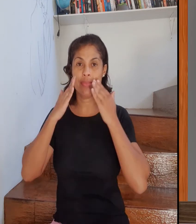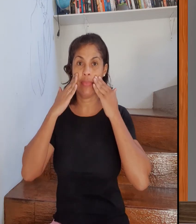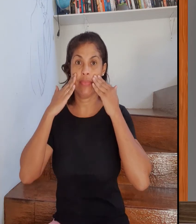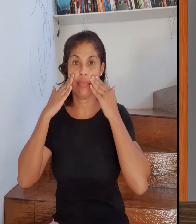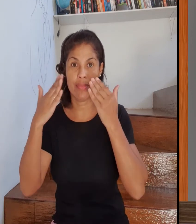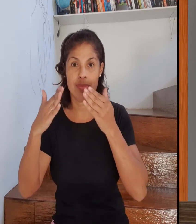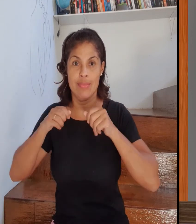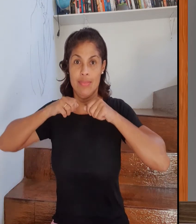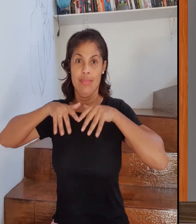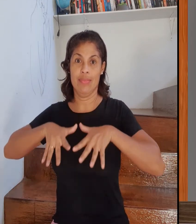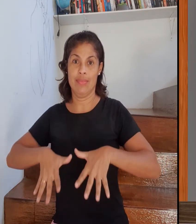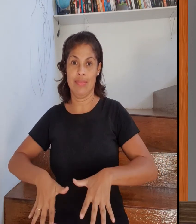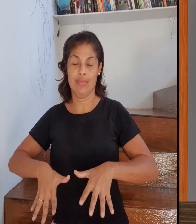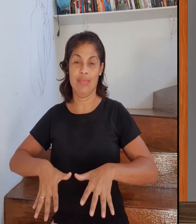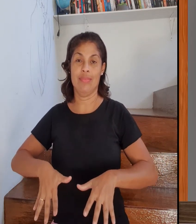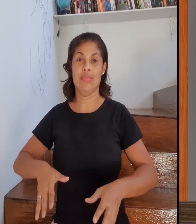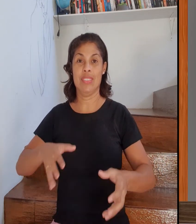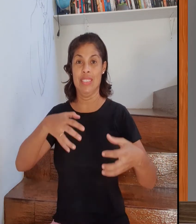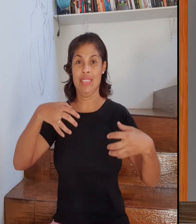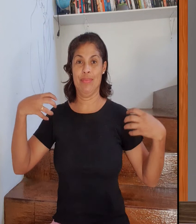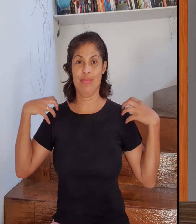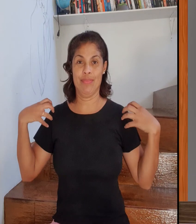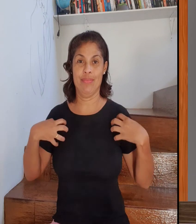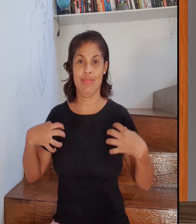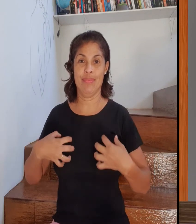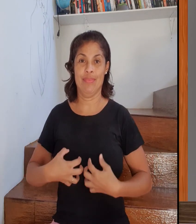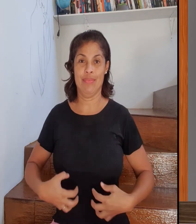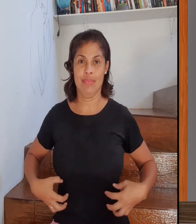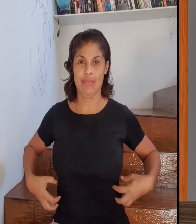desses fármacos e da sua concentração tecidual.